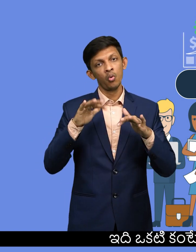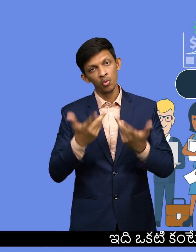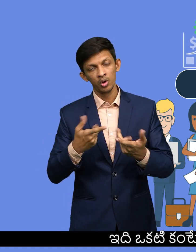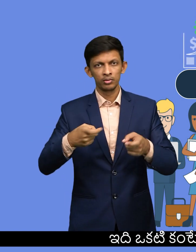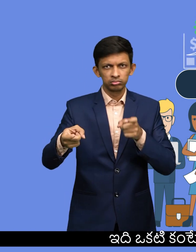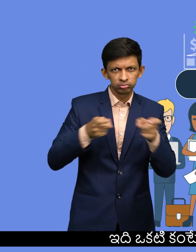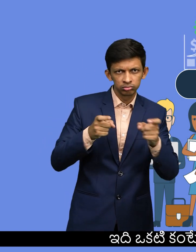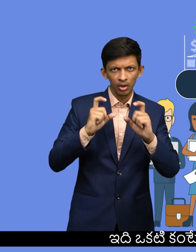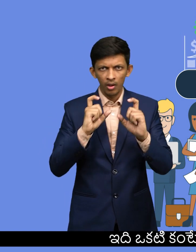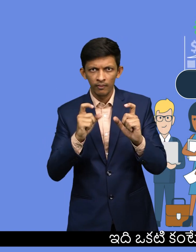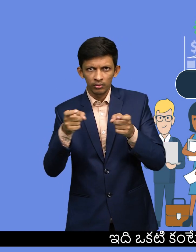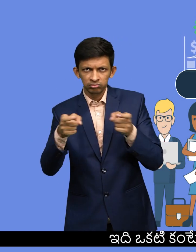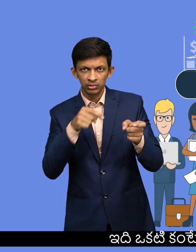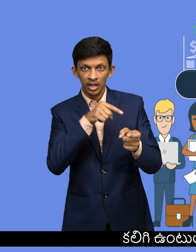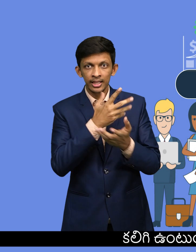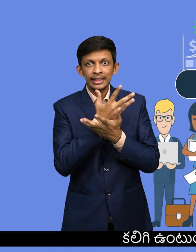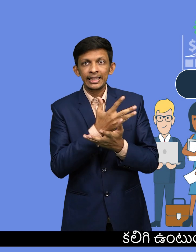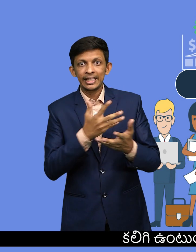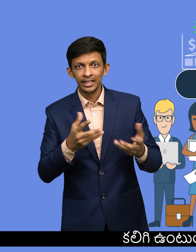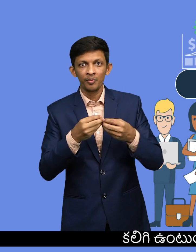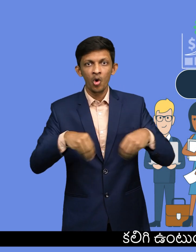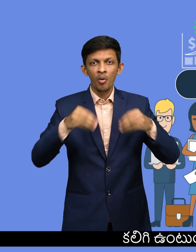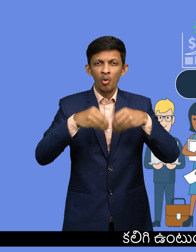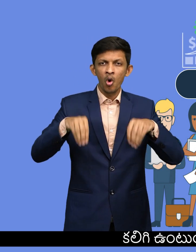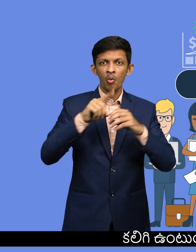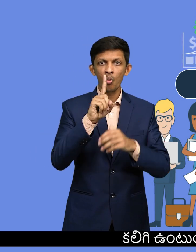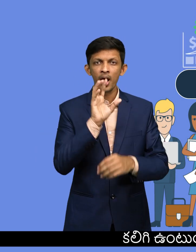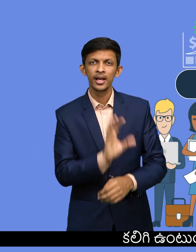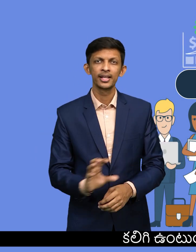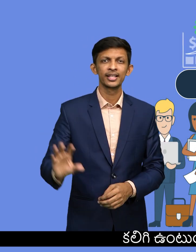ఎక్కువ దేశాలలో ఉత్పత్తిని కలిగి ఉంటుంది లేదా నియంత్రిస్తుంది.